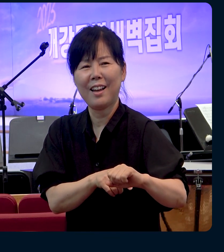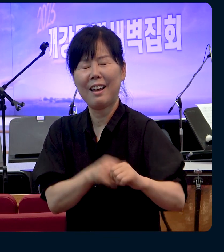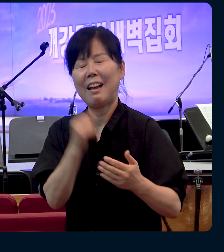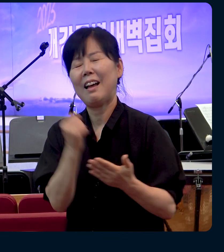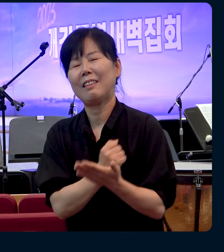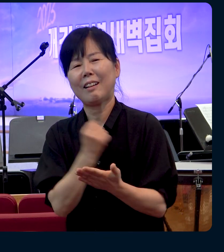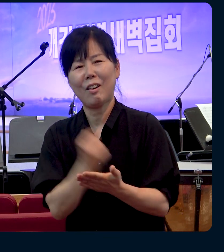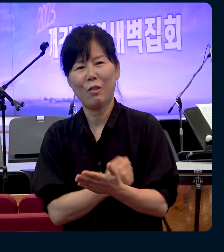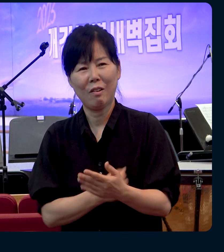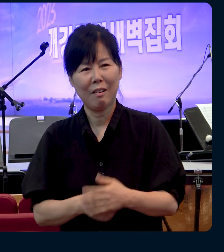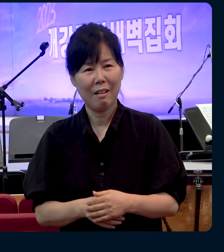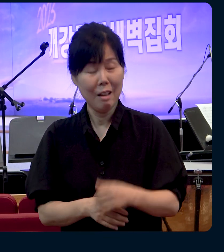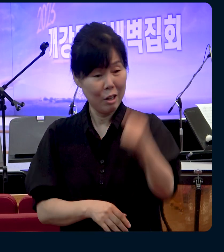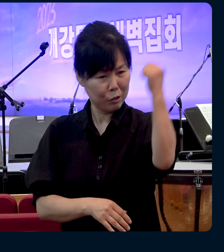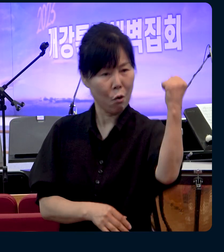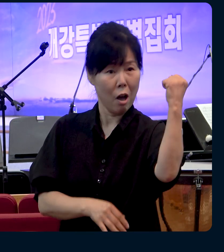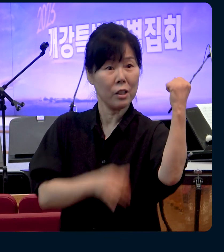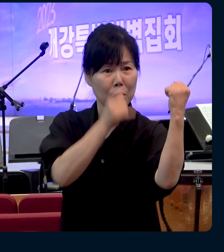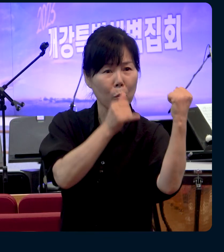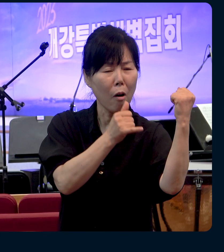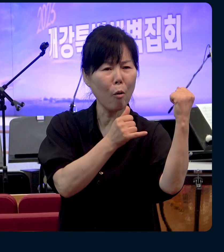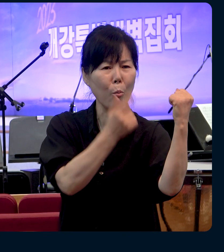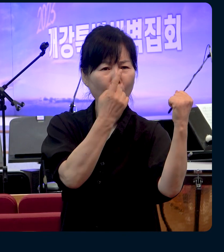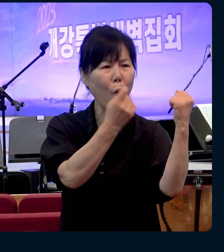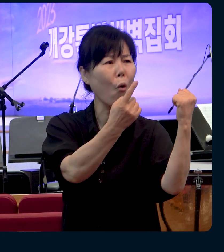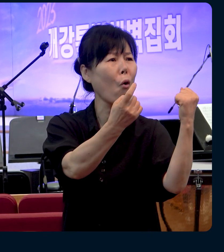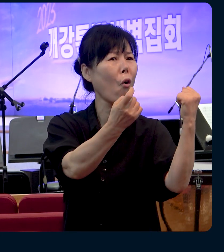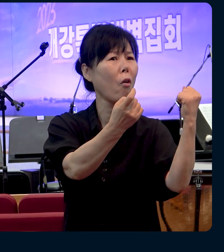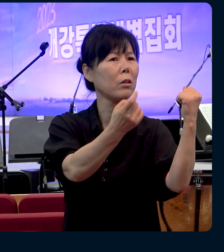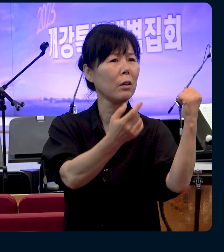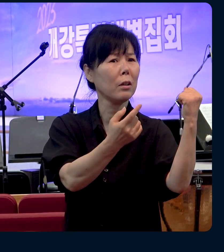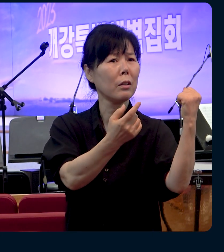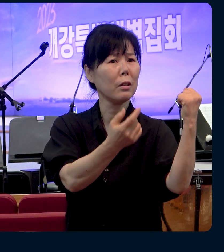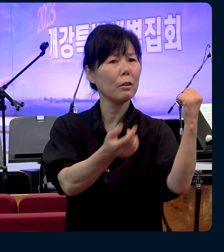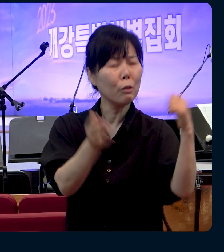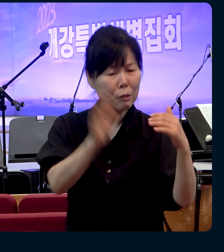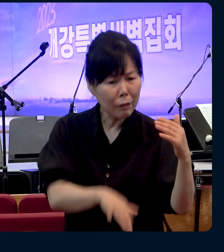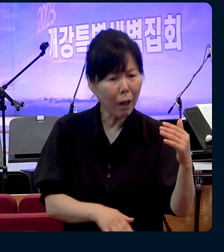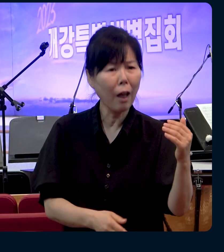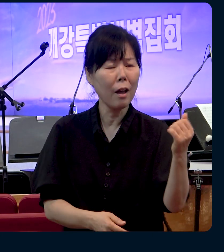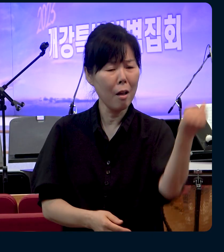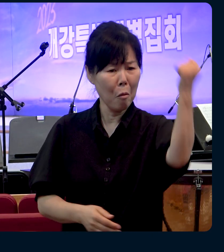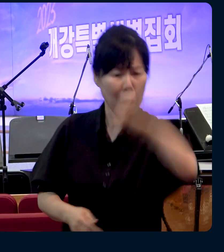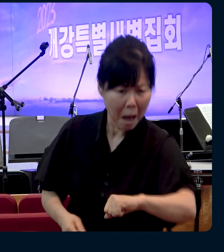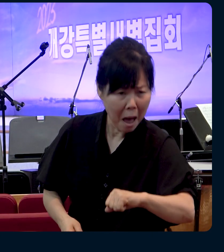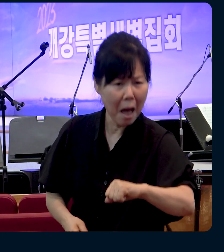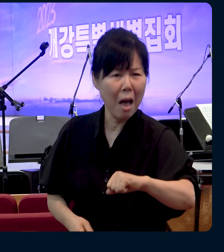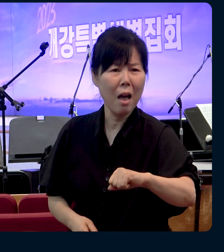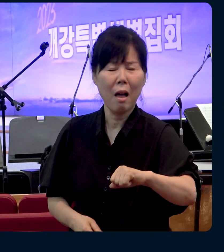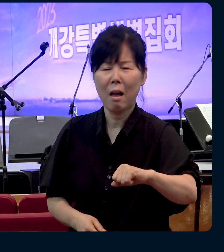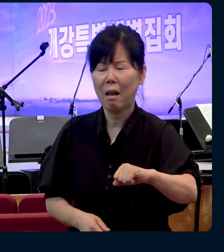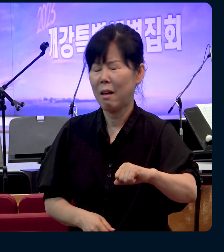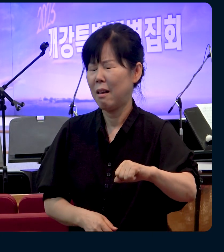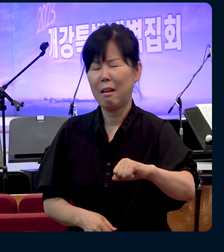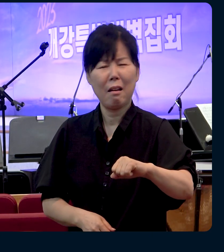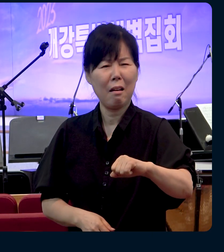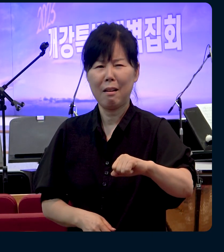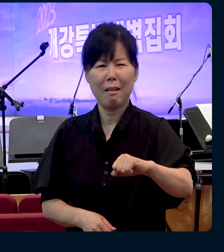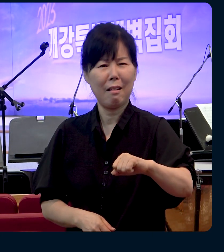그렇게 서 있을 때 그렇게 아름답고 그렇게 멋있는데 자빠져 있으니까, 그러니까 그렇게 흉할 수가 없어요.